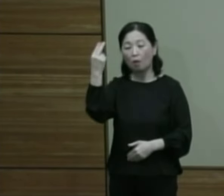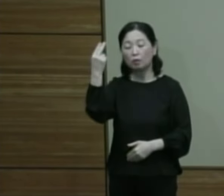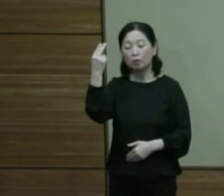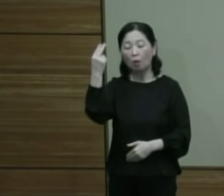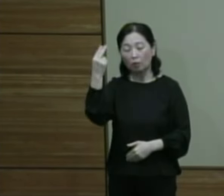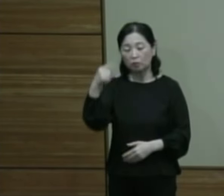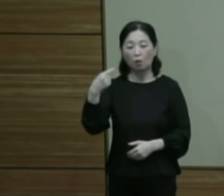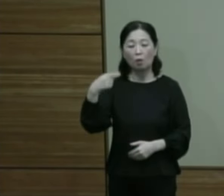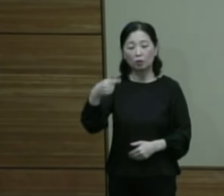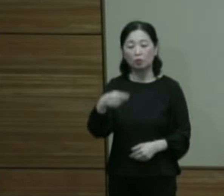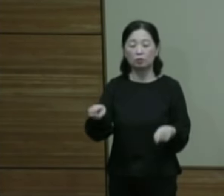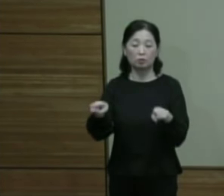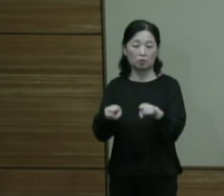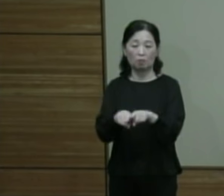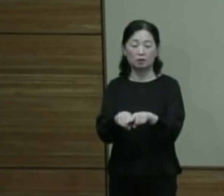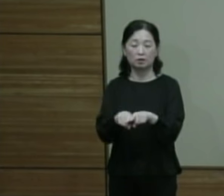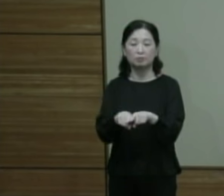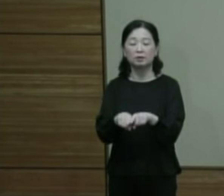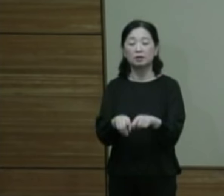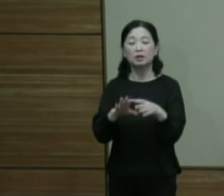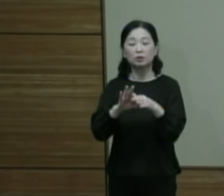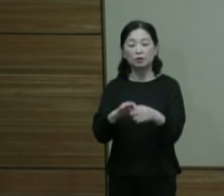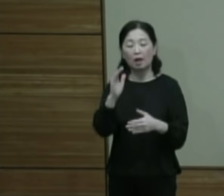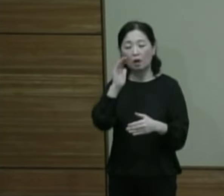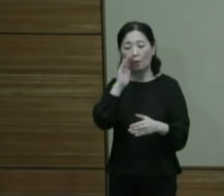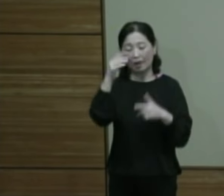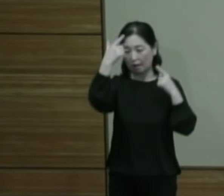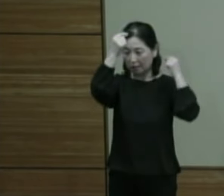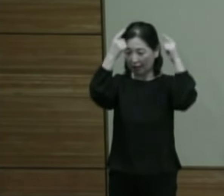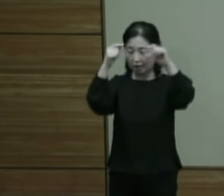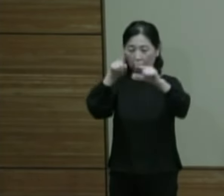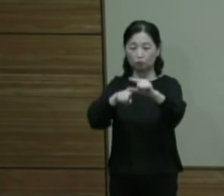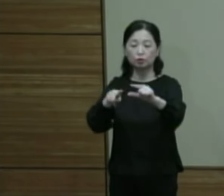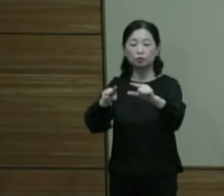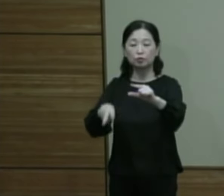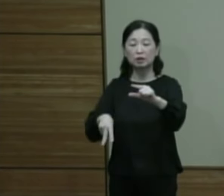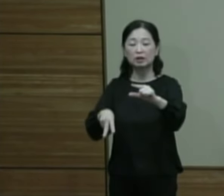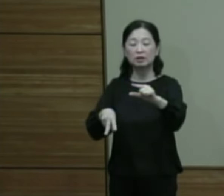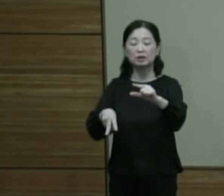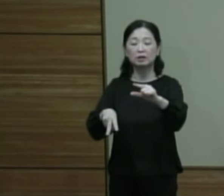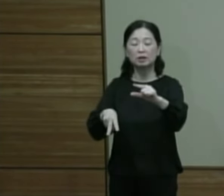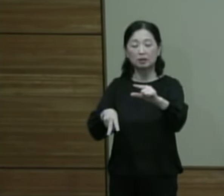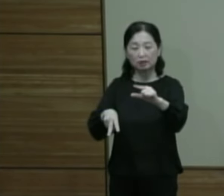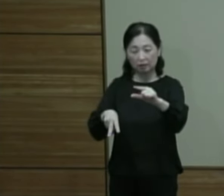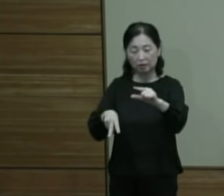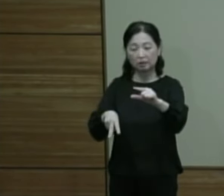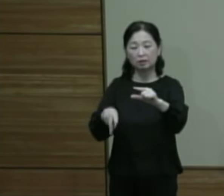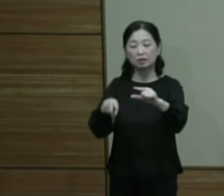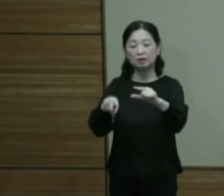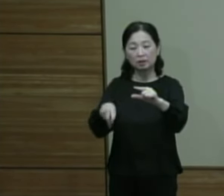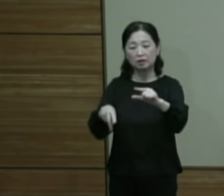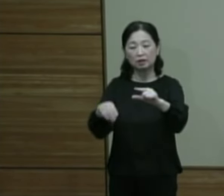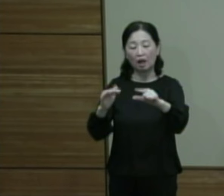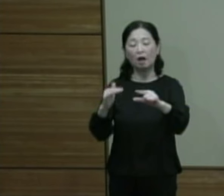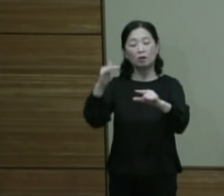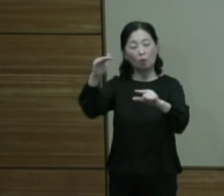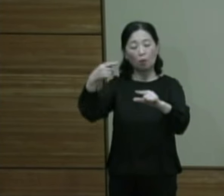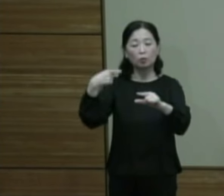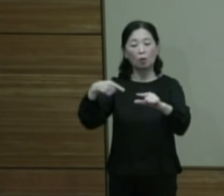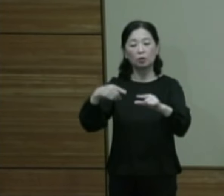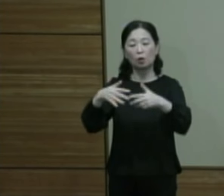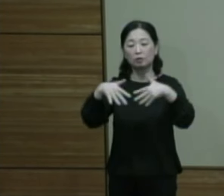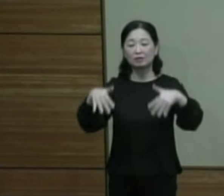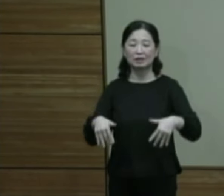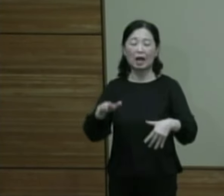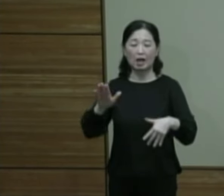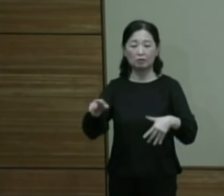というのが、和歌山大学を中心に、高等教育機関、等を超える高等教育機関がありますが、そこがコン